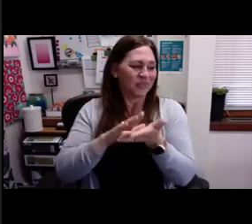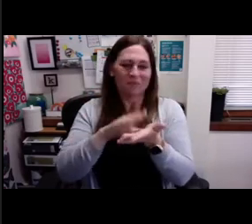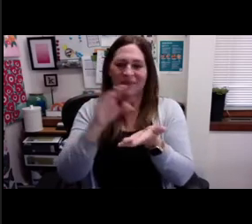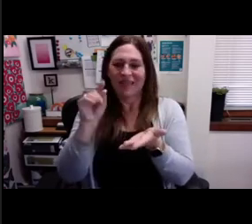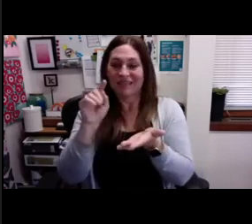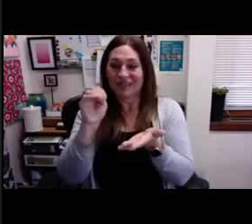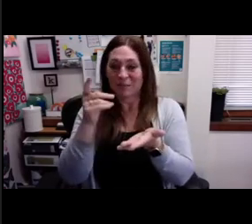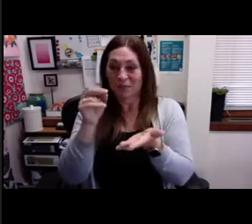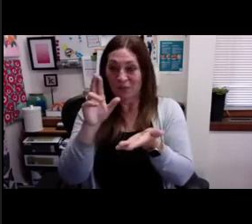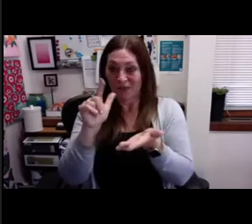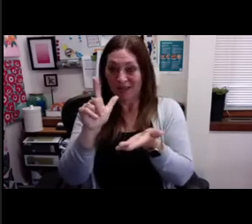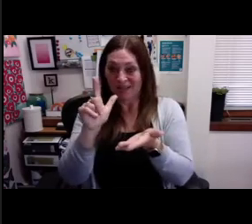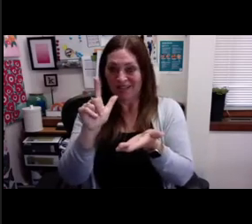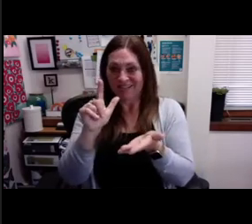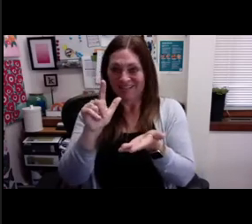tienen...